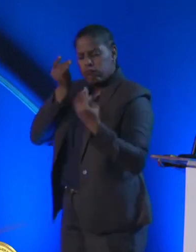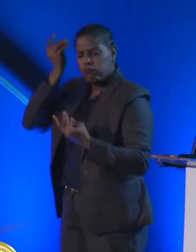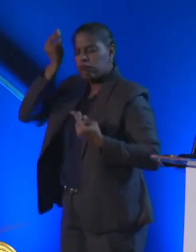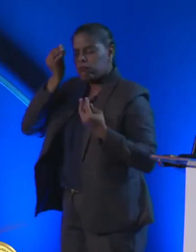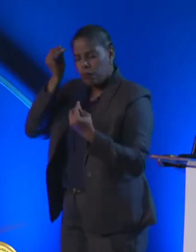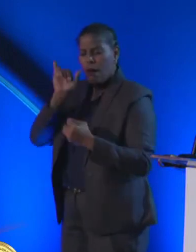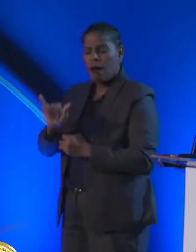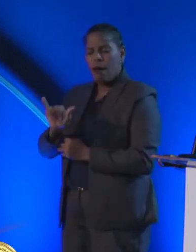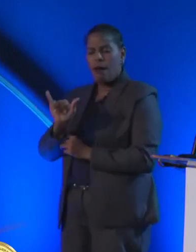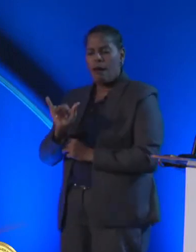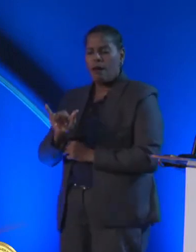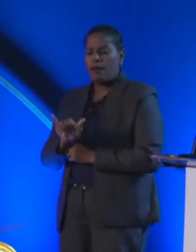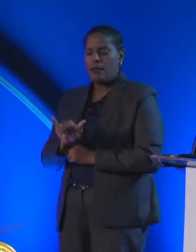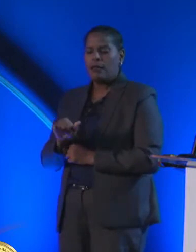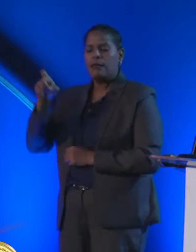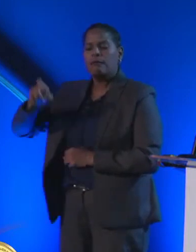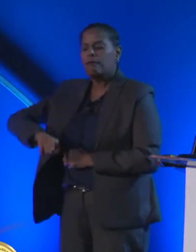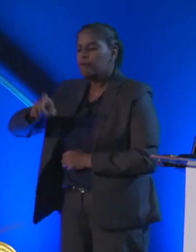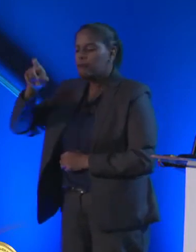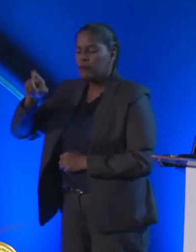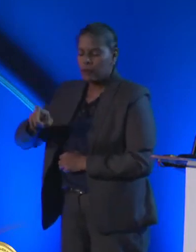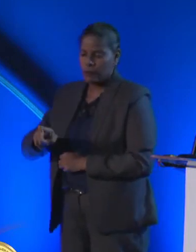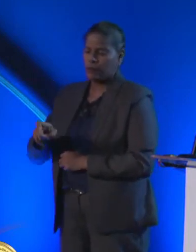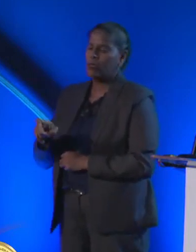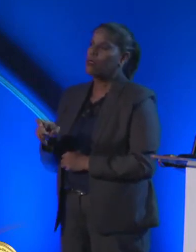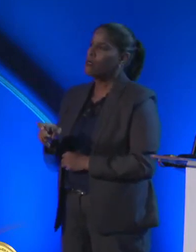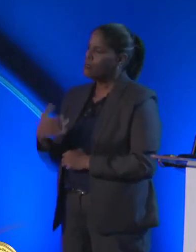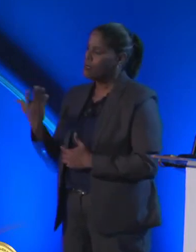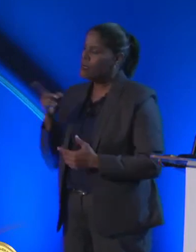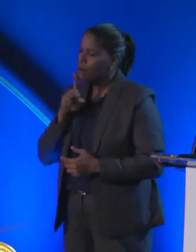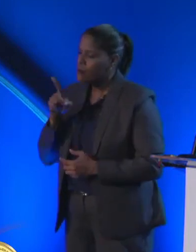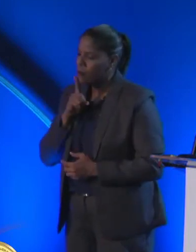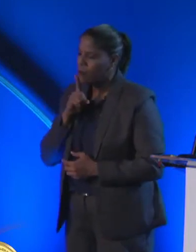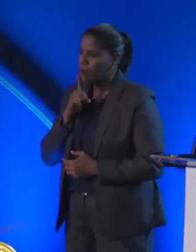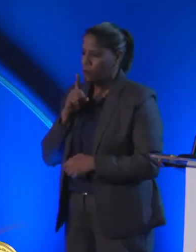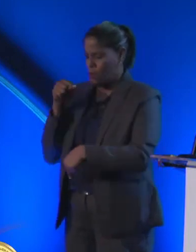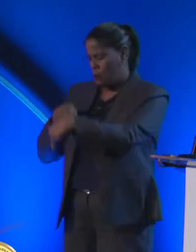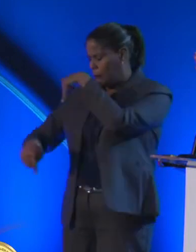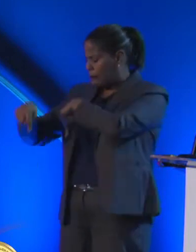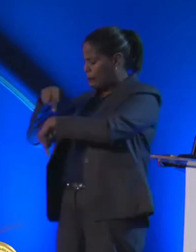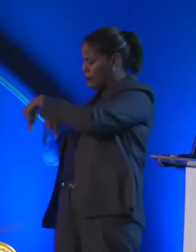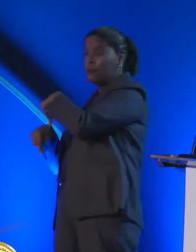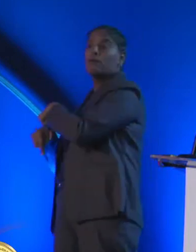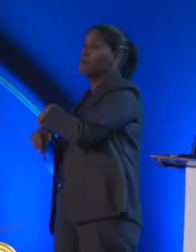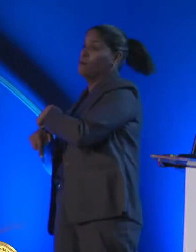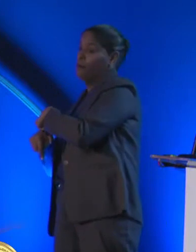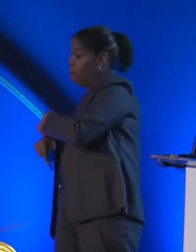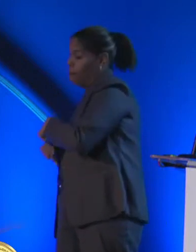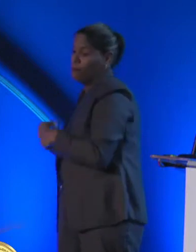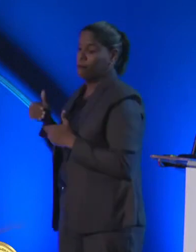en torno a la necesidad de que no haya retroceso en materia